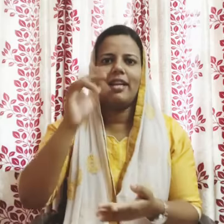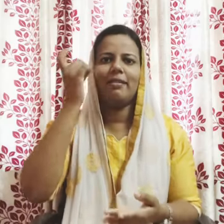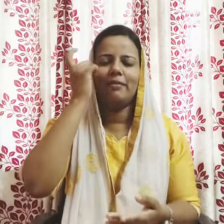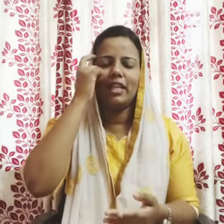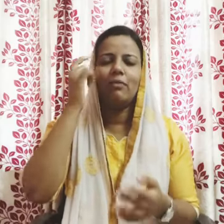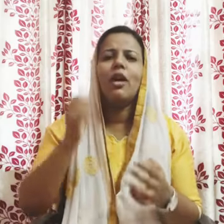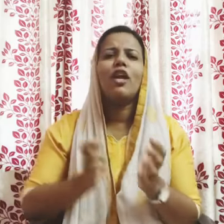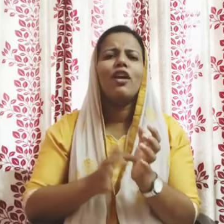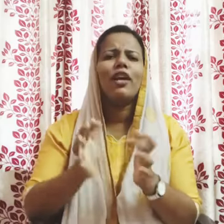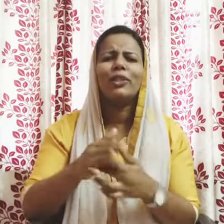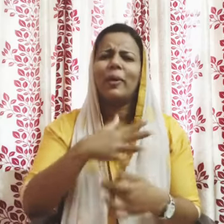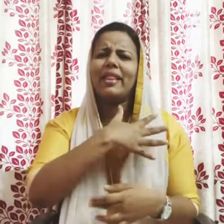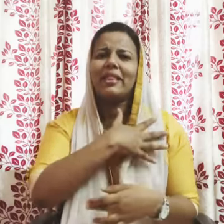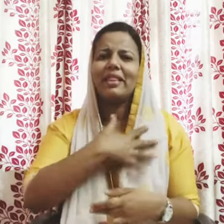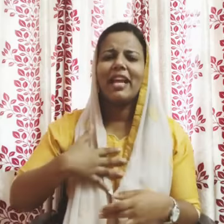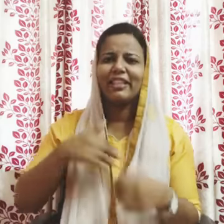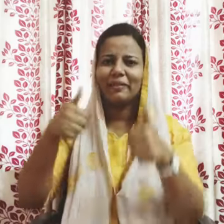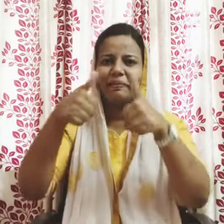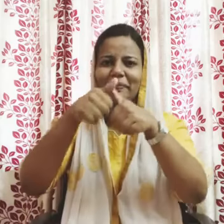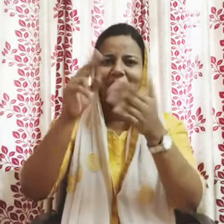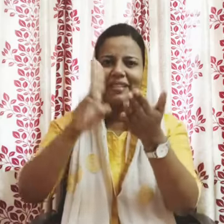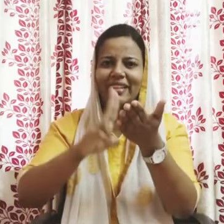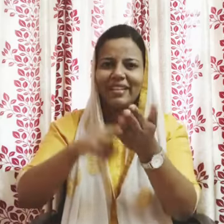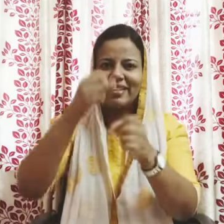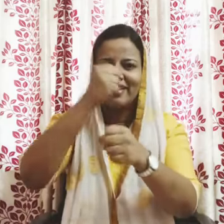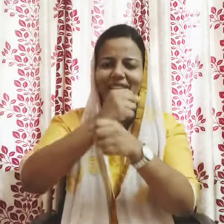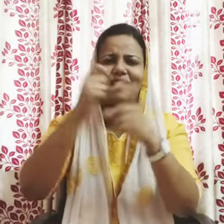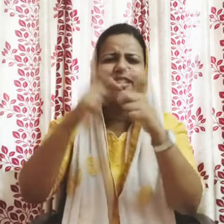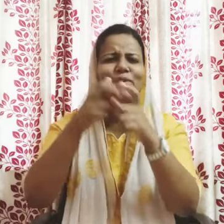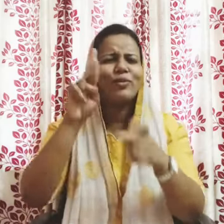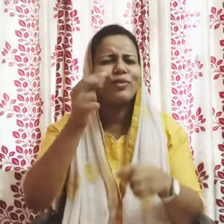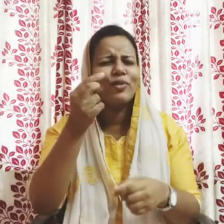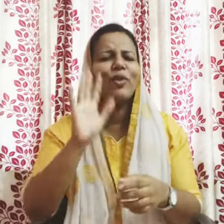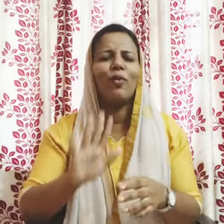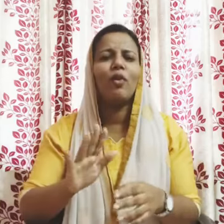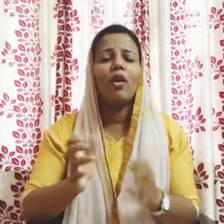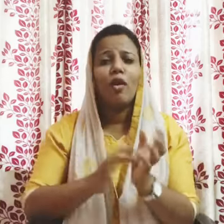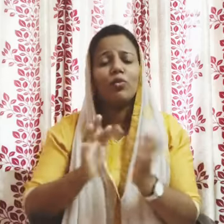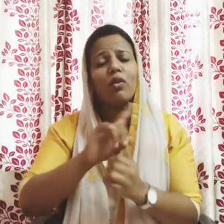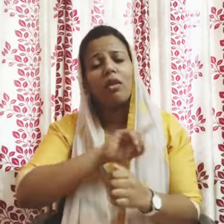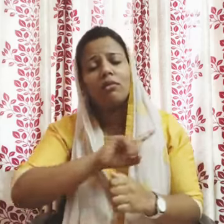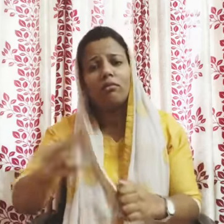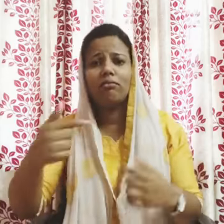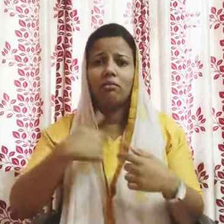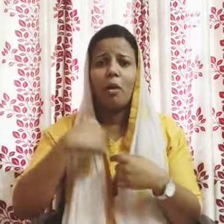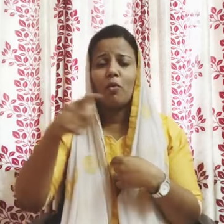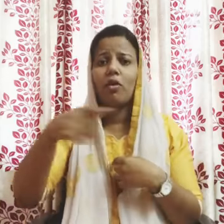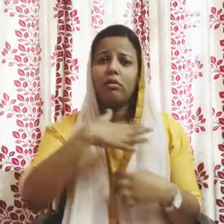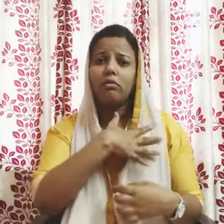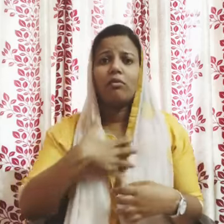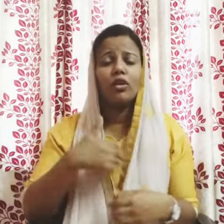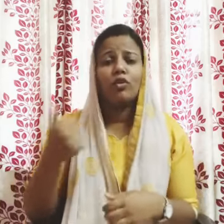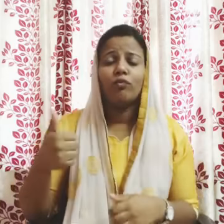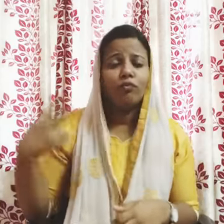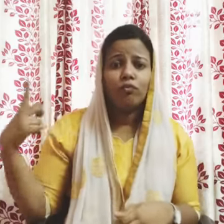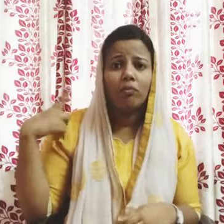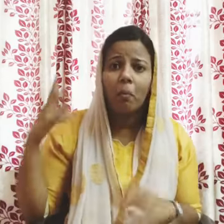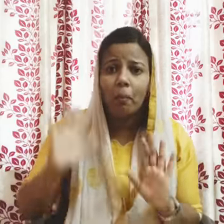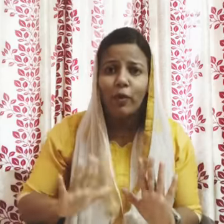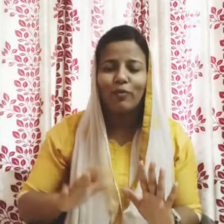നമ്മുടെ കർത്താവിന്റെ കോപം അല്പസമയത്തേക്കേ ഉള്ളൂ. കാരണം കർത്താവിന് എന്നും നമ്മളോട് കോപിച്ചിരിക്കാൻ പറ്റത്തില്ല. കർത്താവിന്